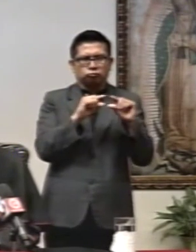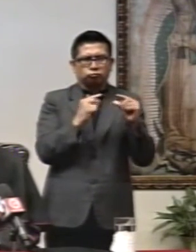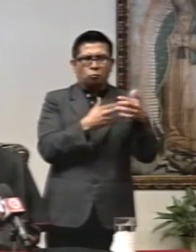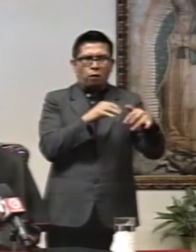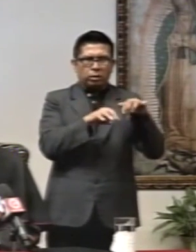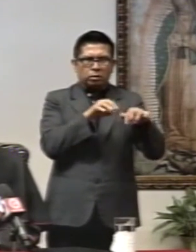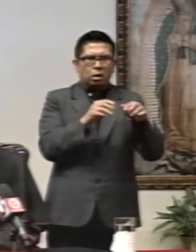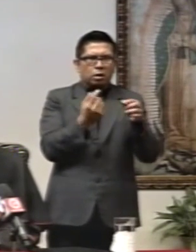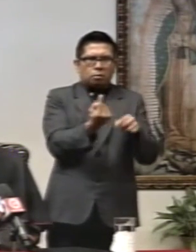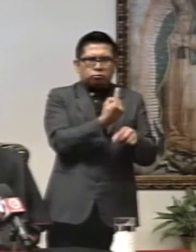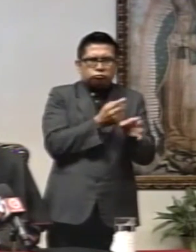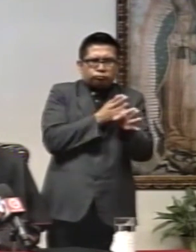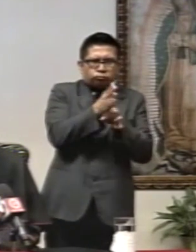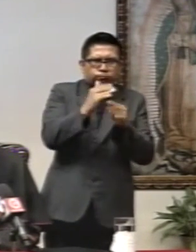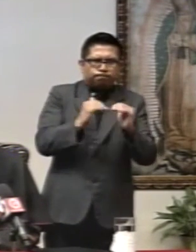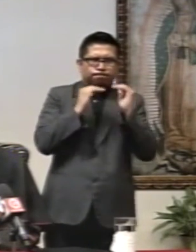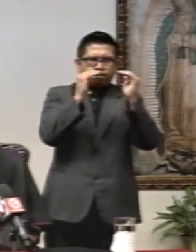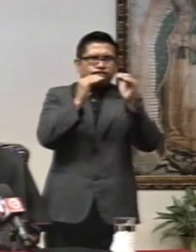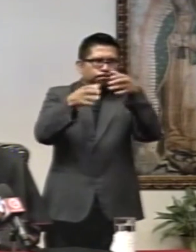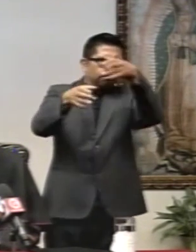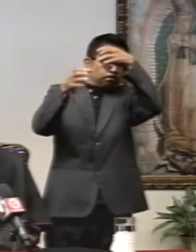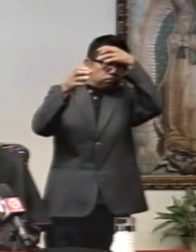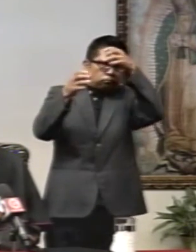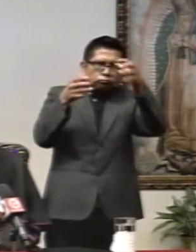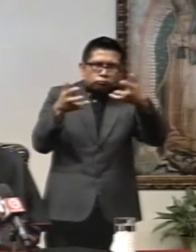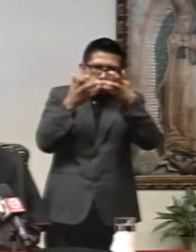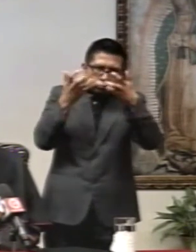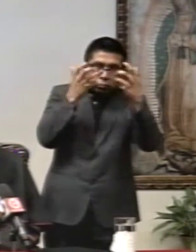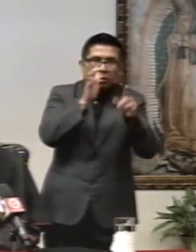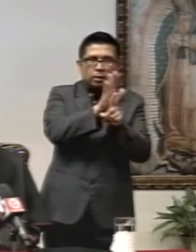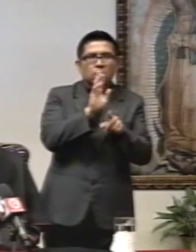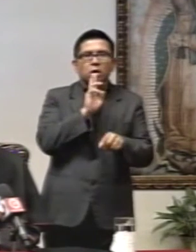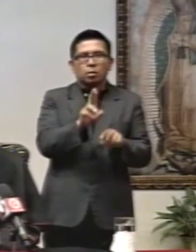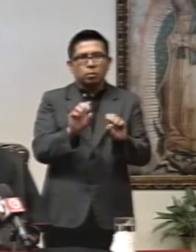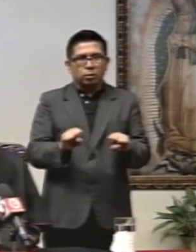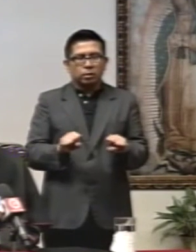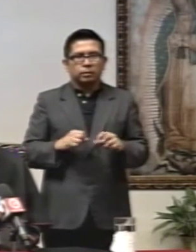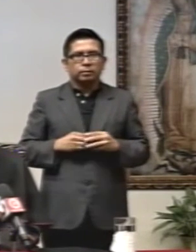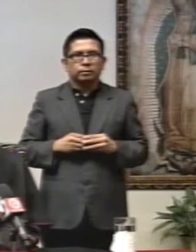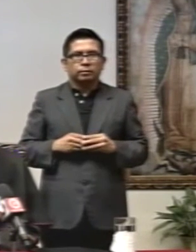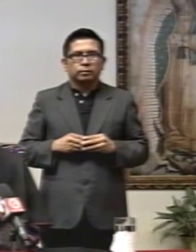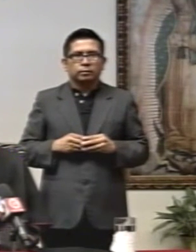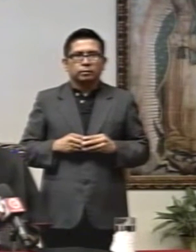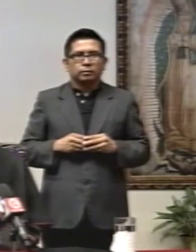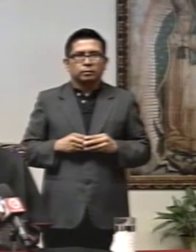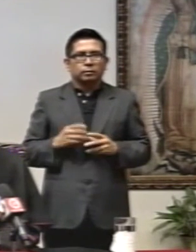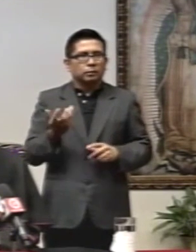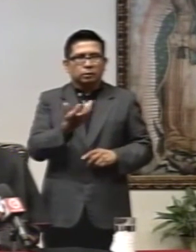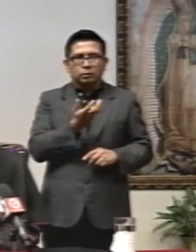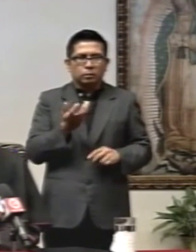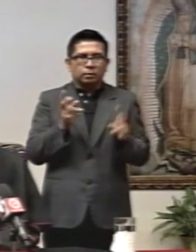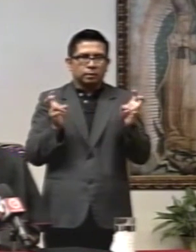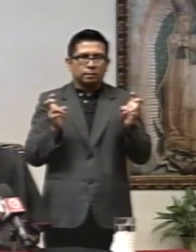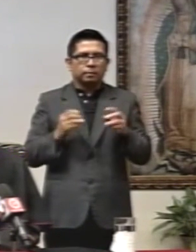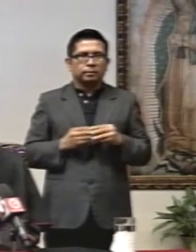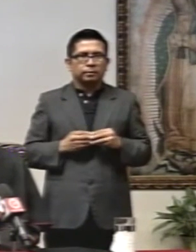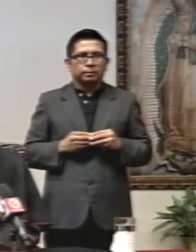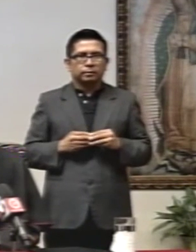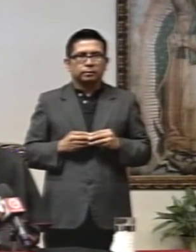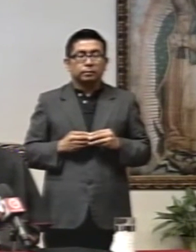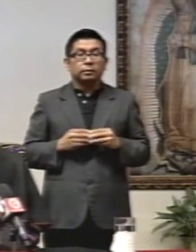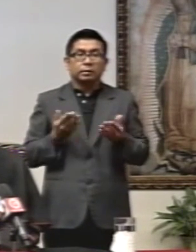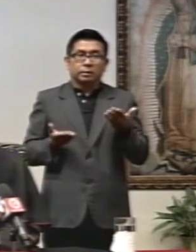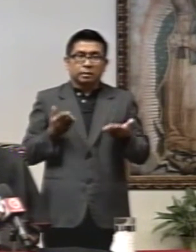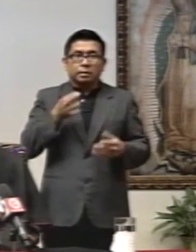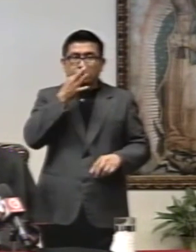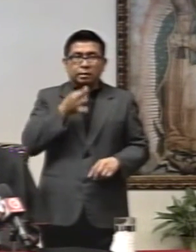inteligencia y ellos podrán responderle a todo esto. Y